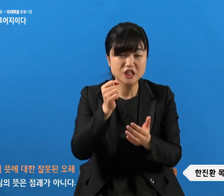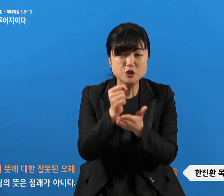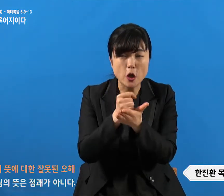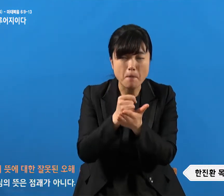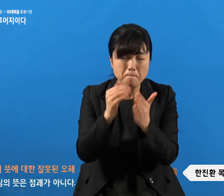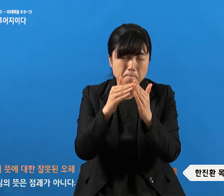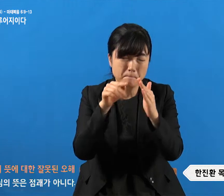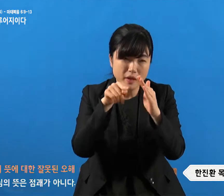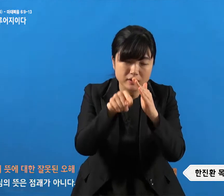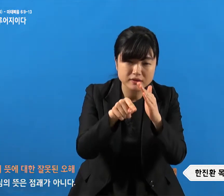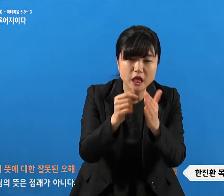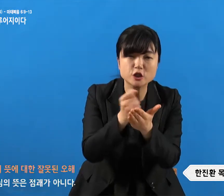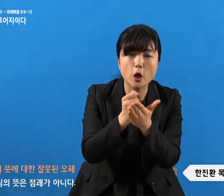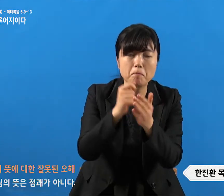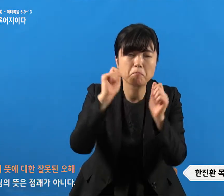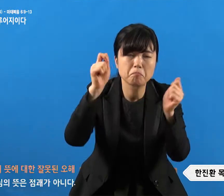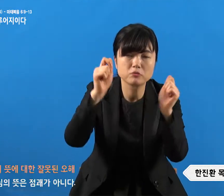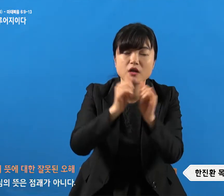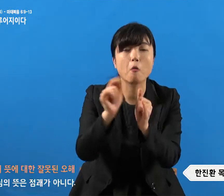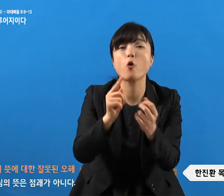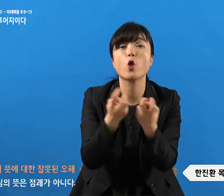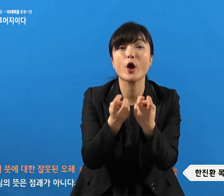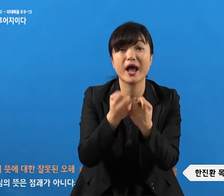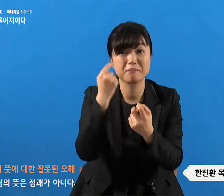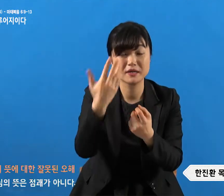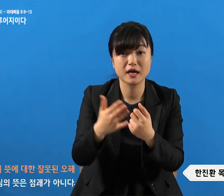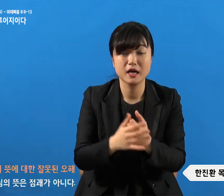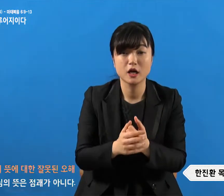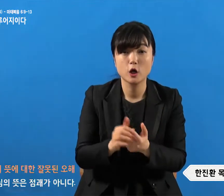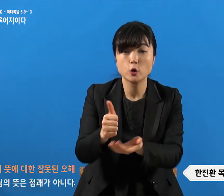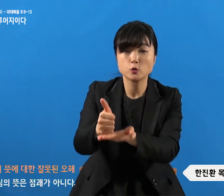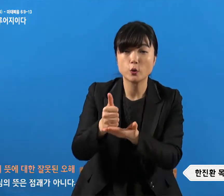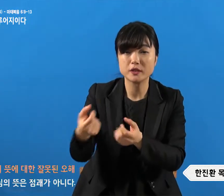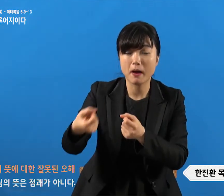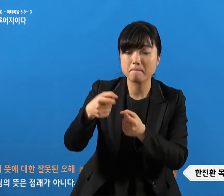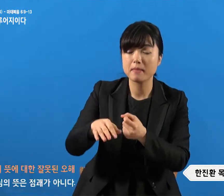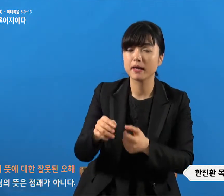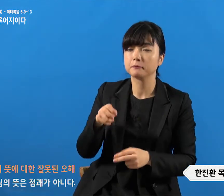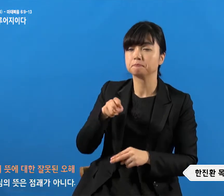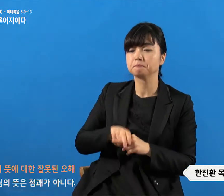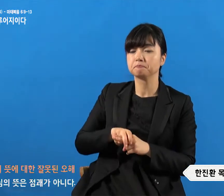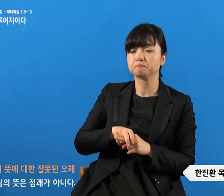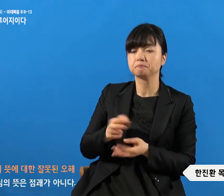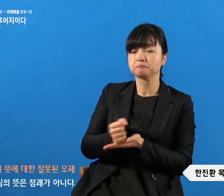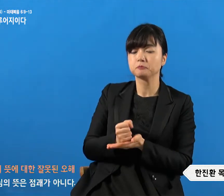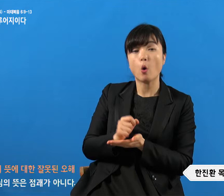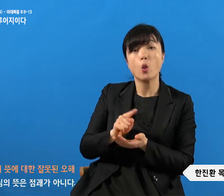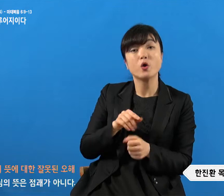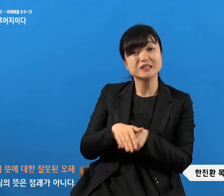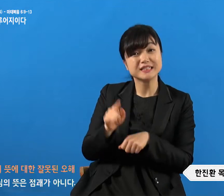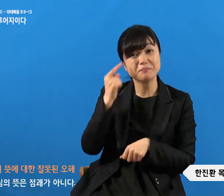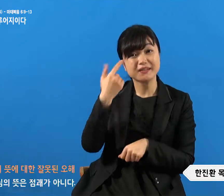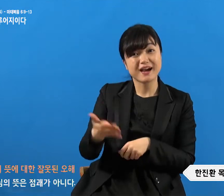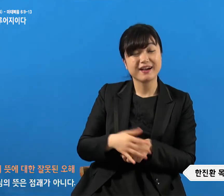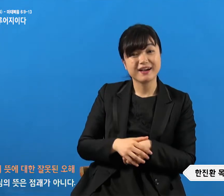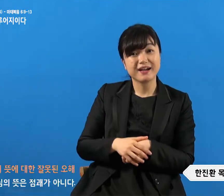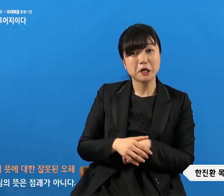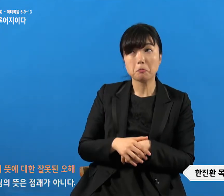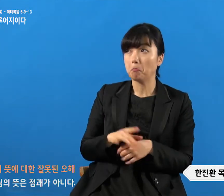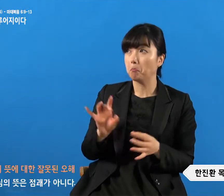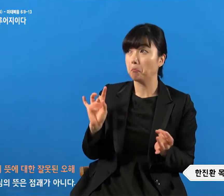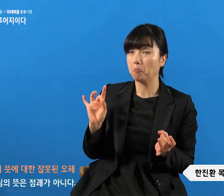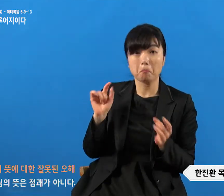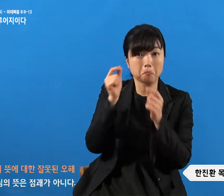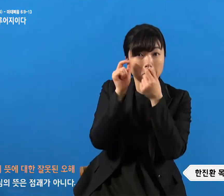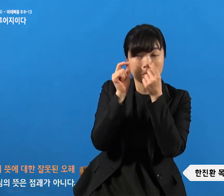가서 점을 칠 때 점쟁이가 어떻게 합니까? 손님들 앞에 앉혀놓고 점쟁이가 어떻게 하지요?